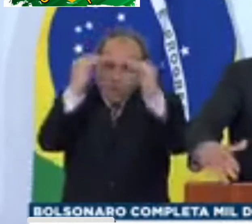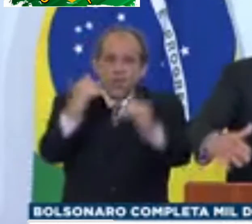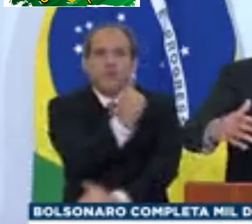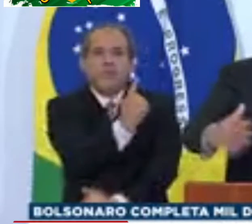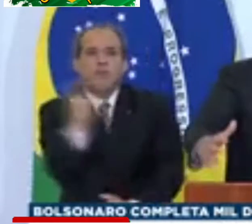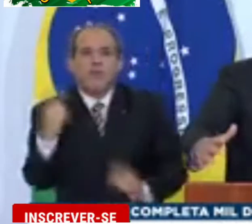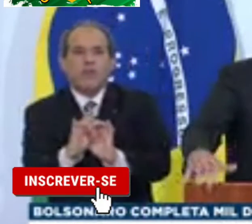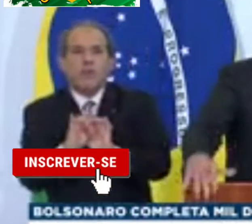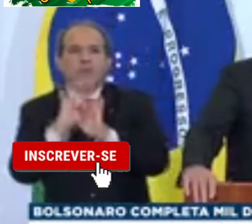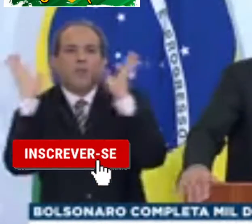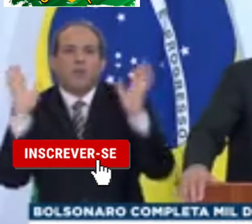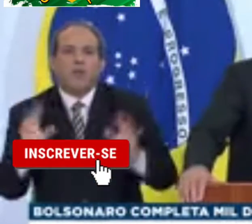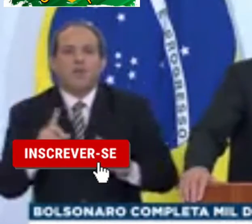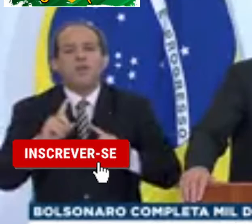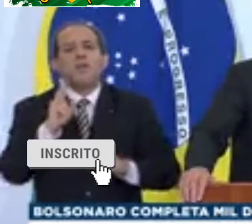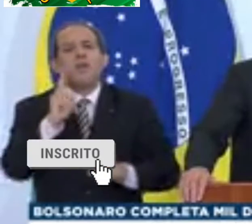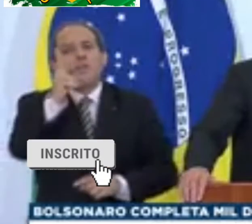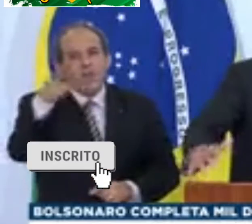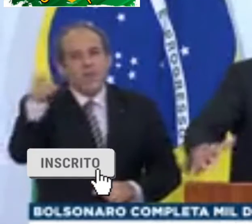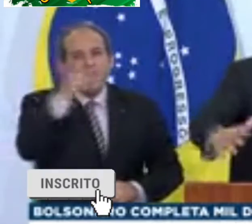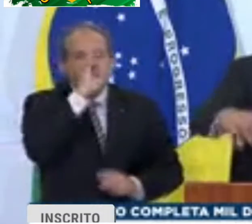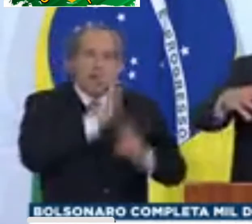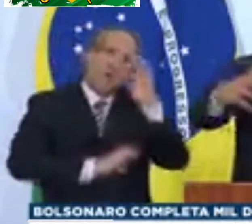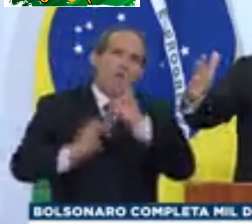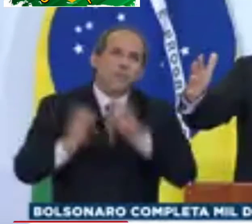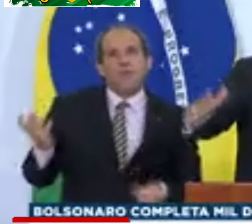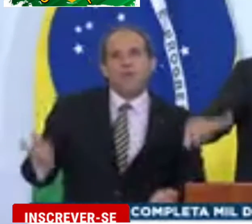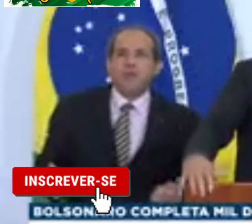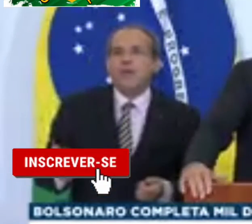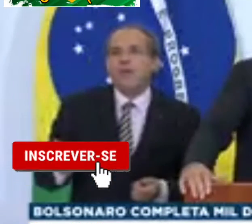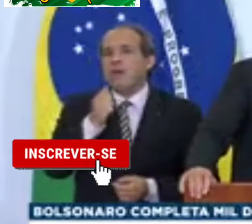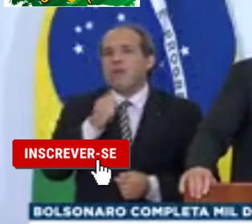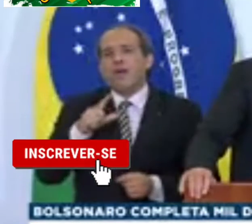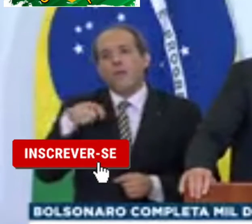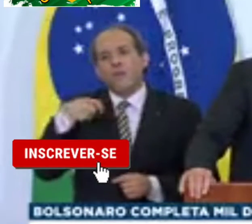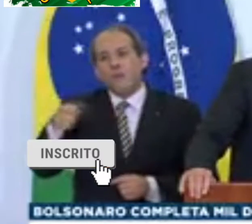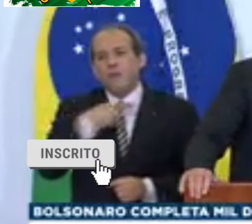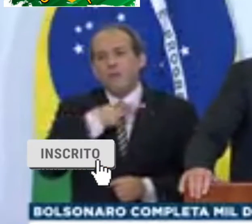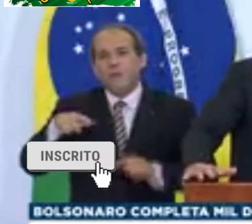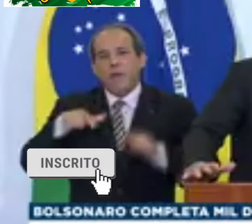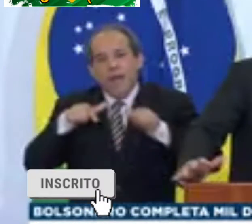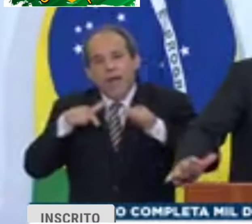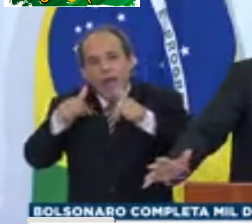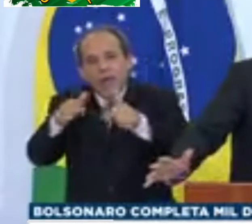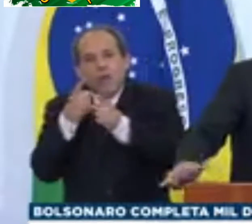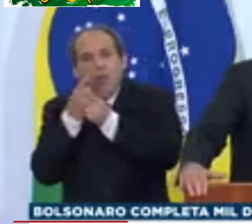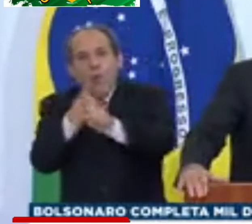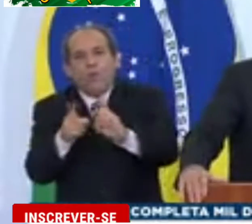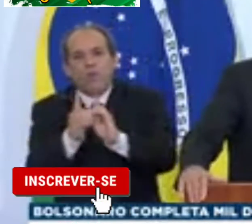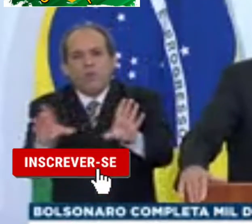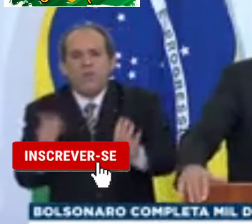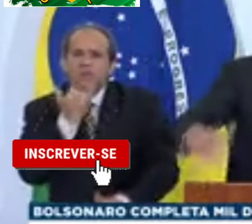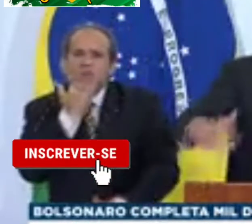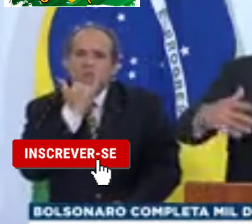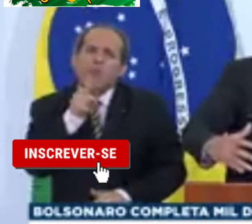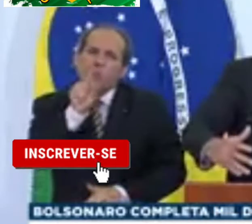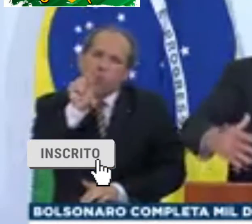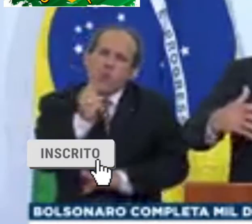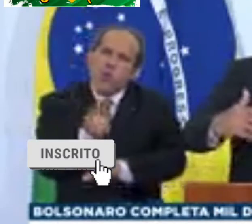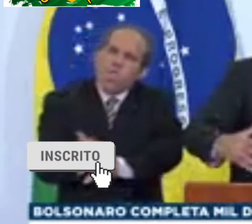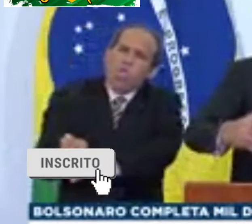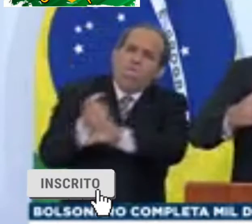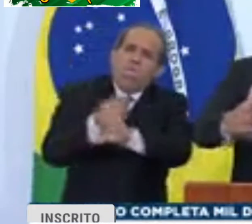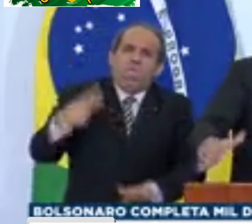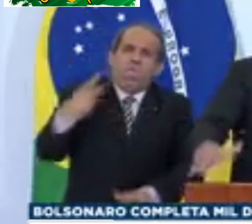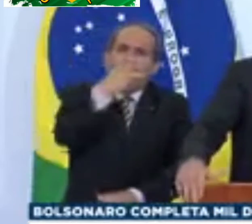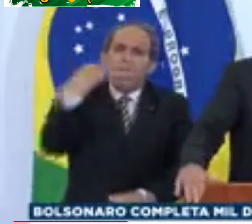Por mais que me acusam de atos antidemocráticos, são apenas acusações, ninguém mais